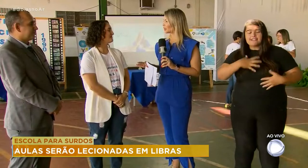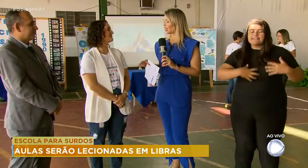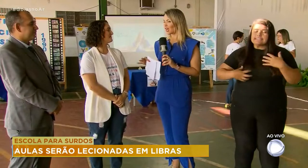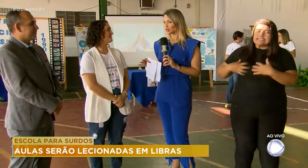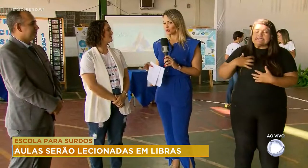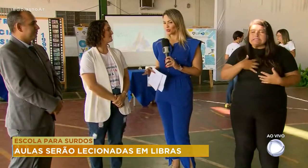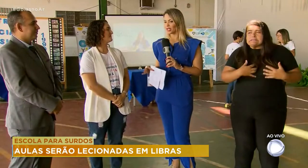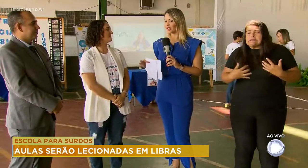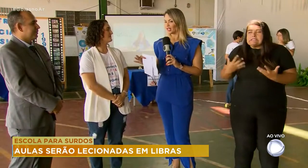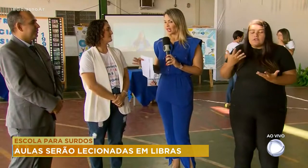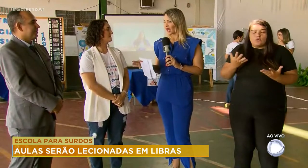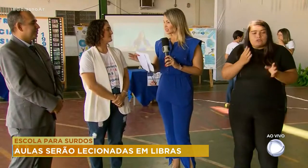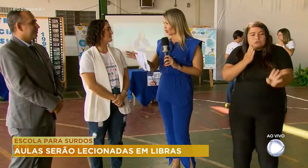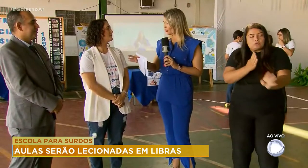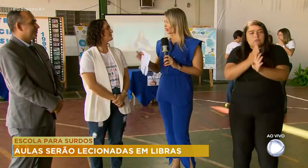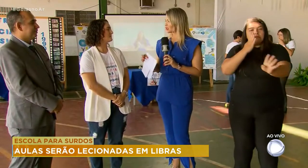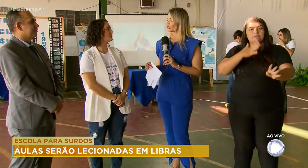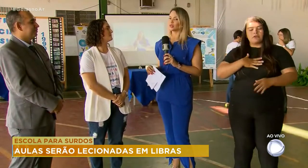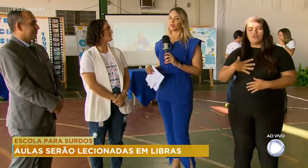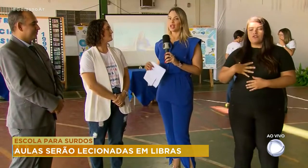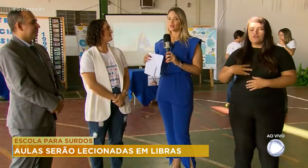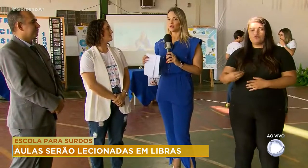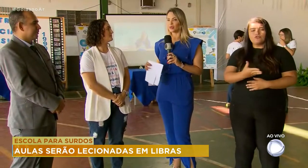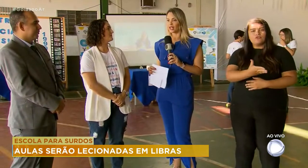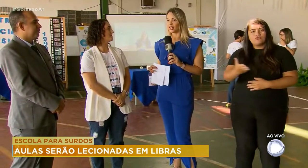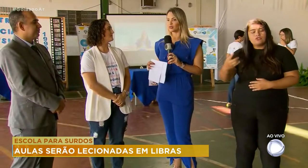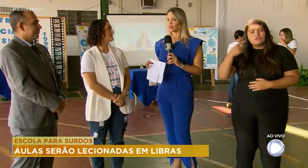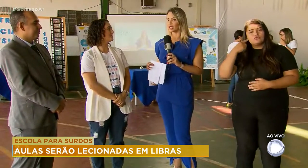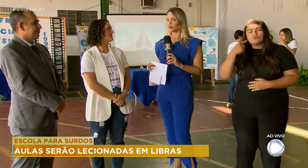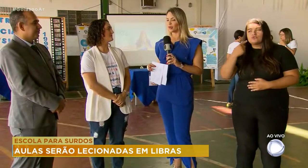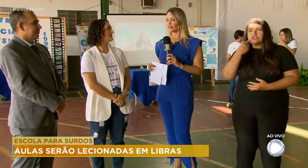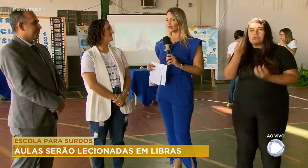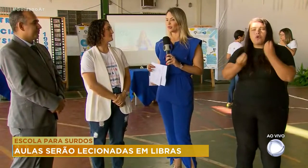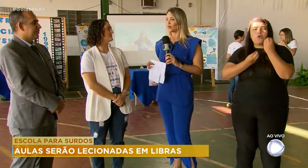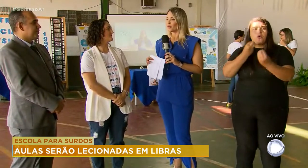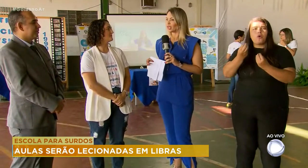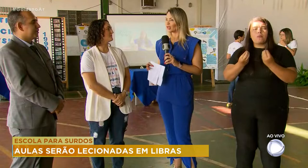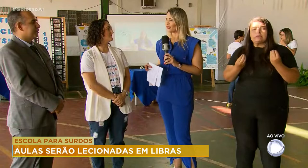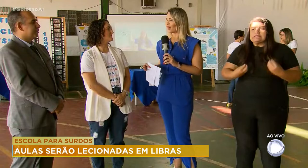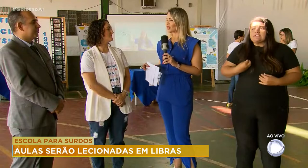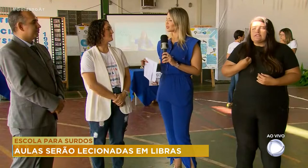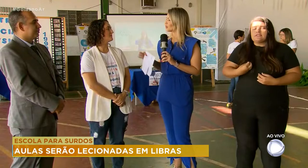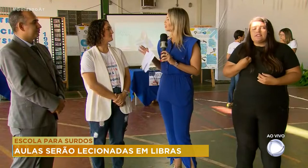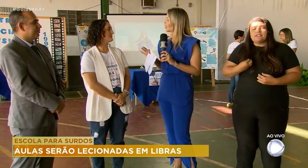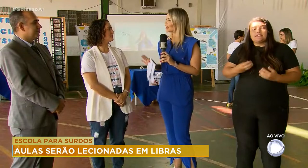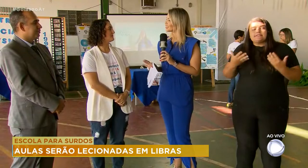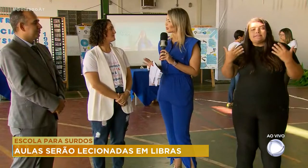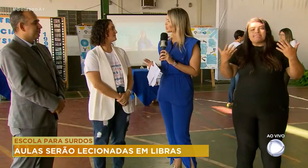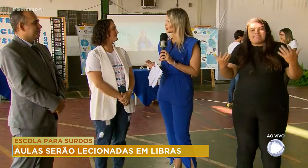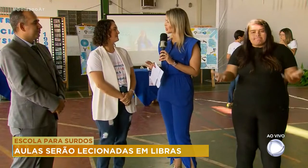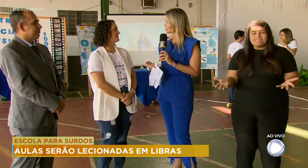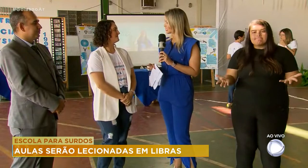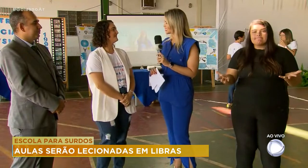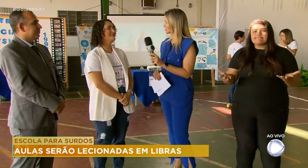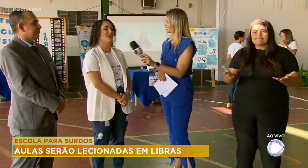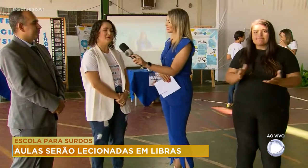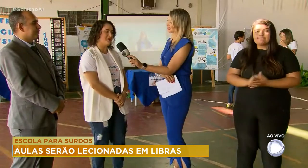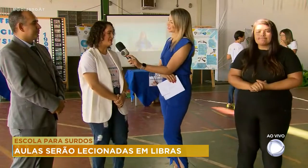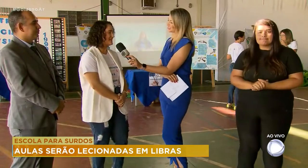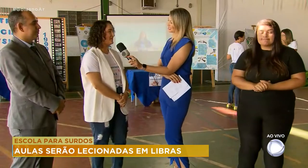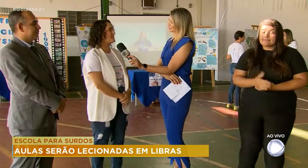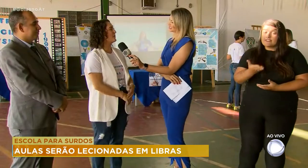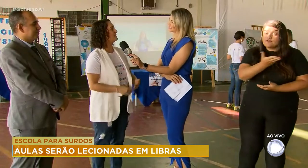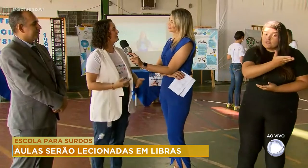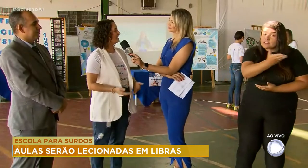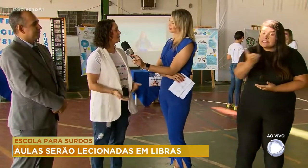momento, né, ah, descobri, assim como foi a história do Leonardo, descobri a surdez do meu filho, o que é eu faço. Eles não estão sozinhos. Não,